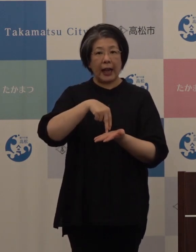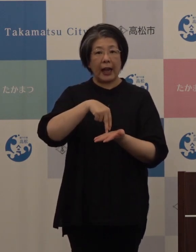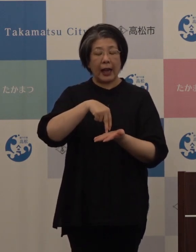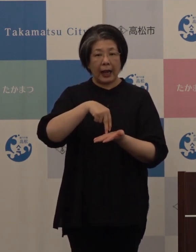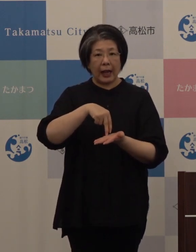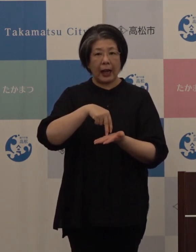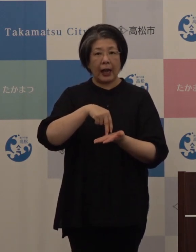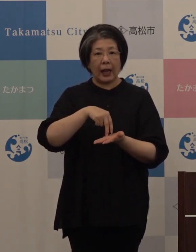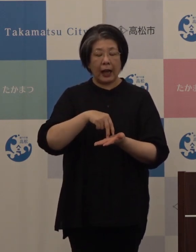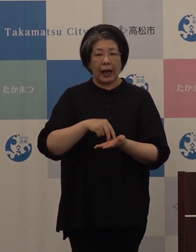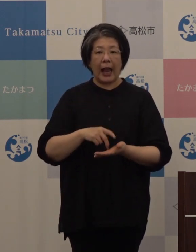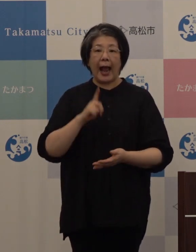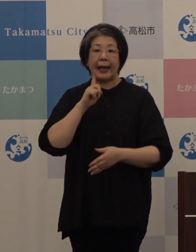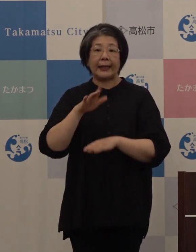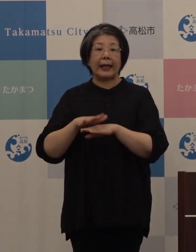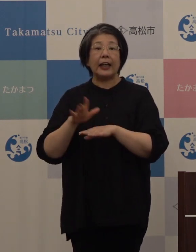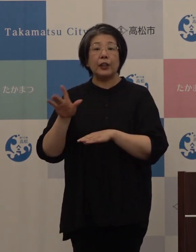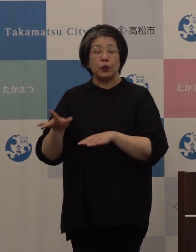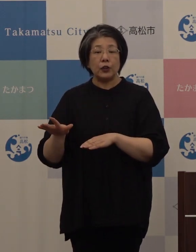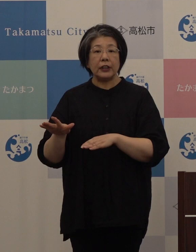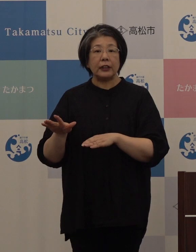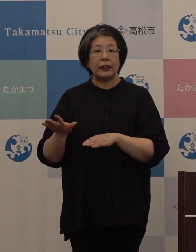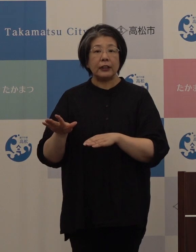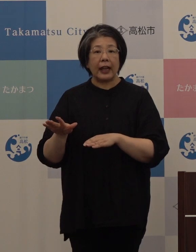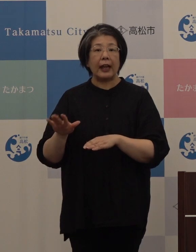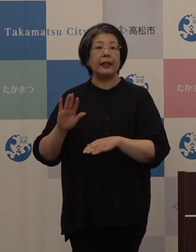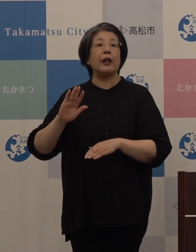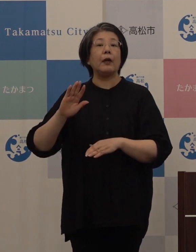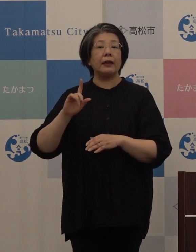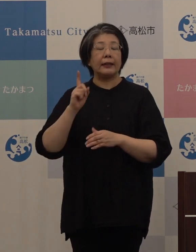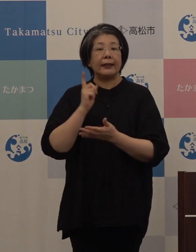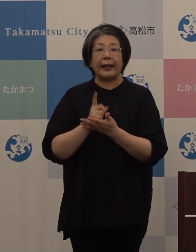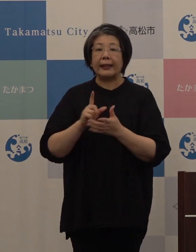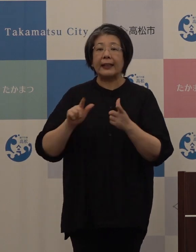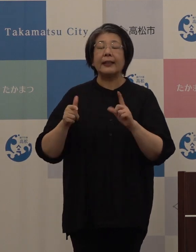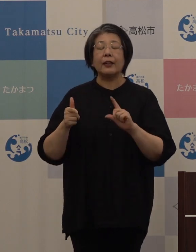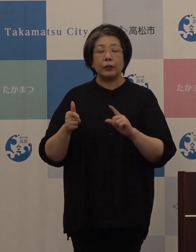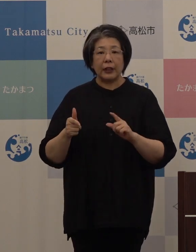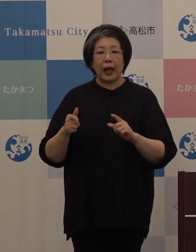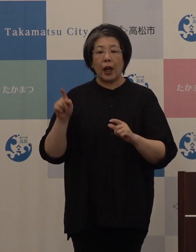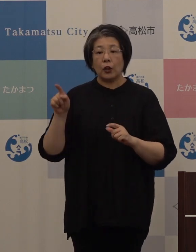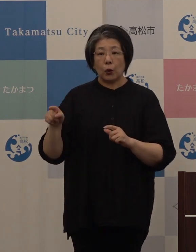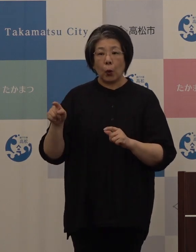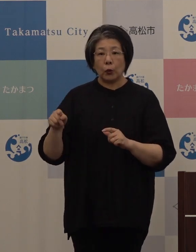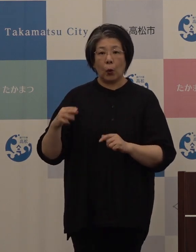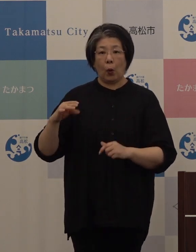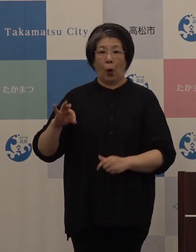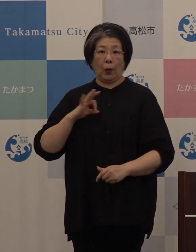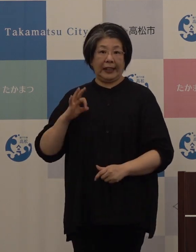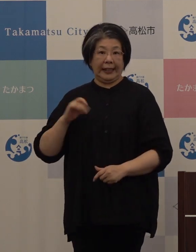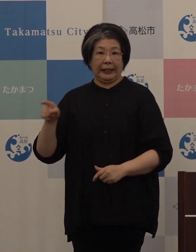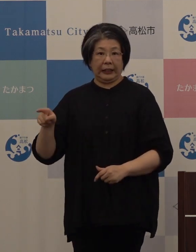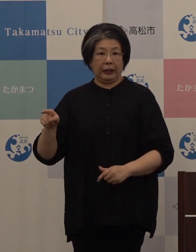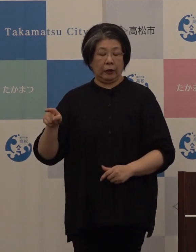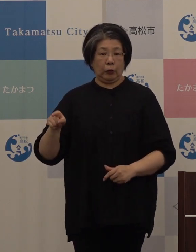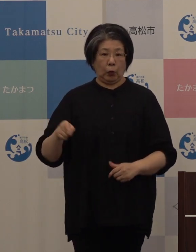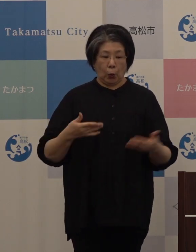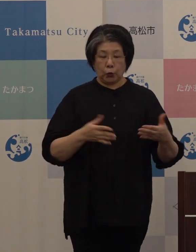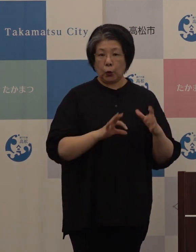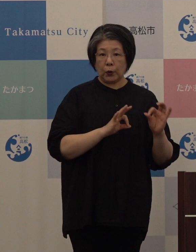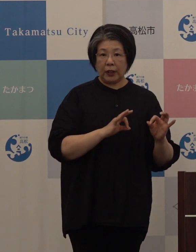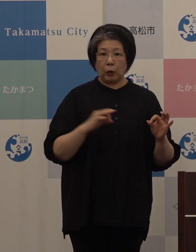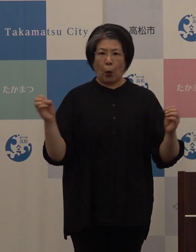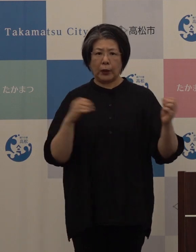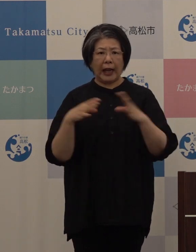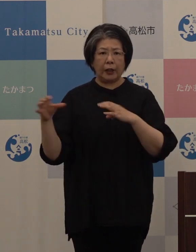できてないということだったんですが、そのやり取り全般をまだ確認されてないということなんでしょうか。またもし確認されてない